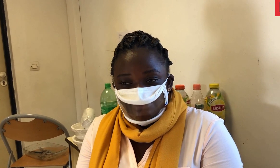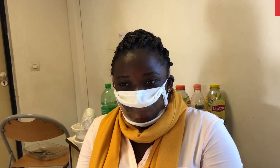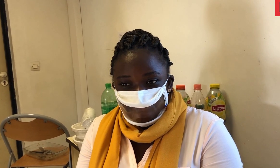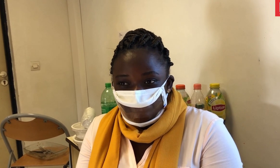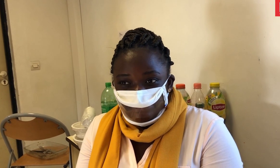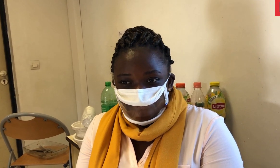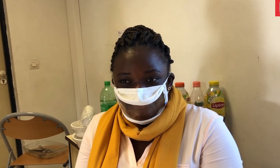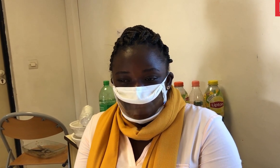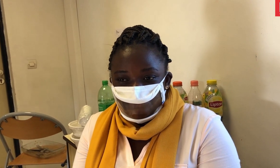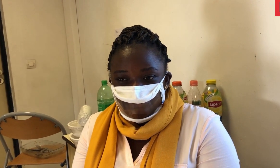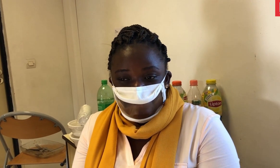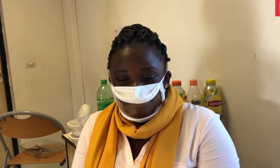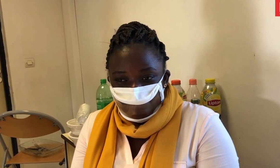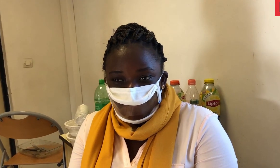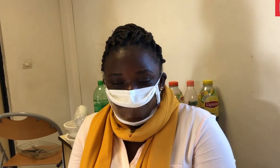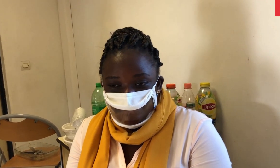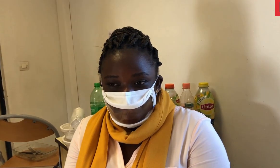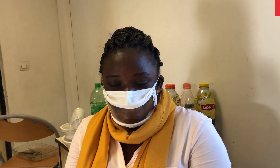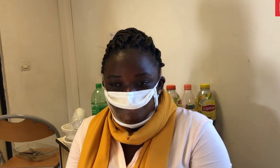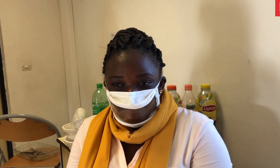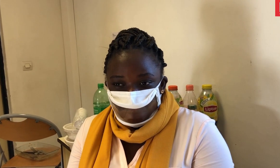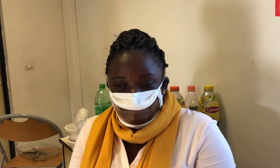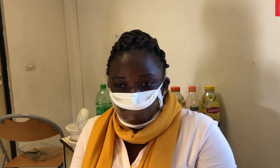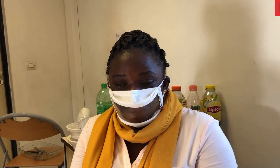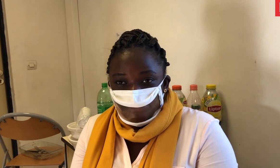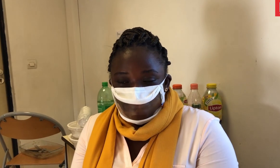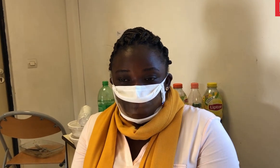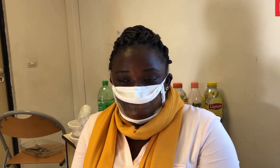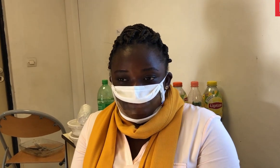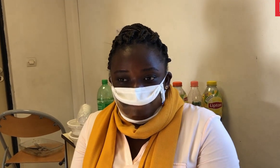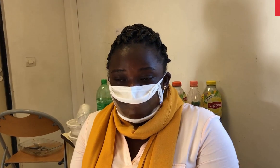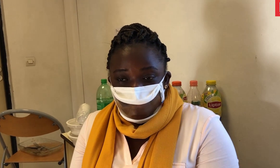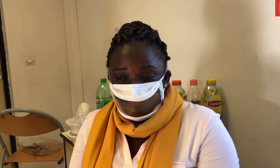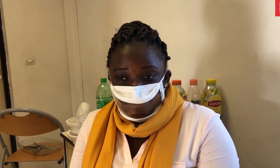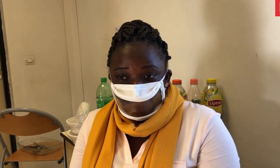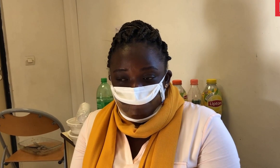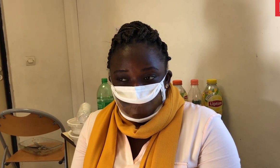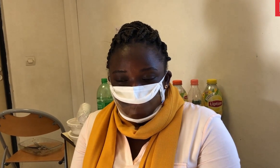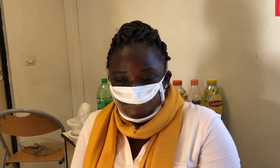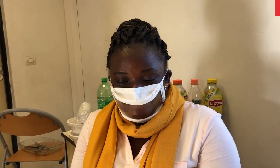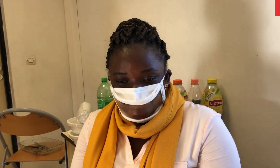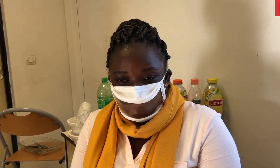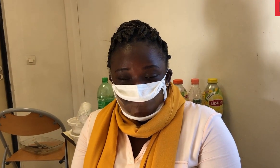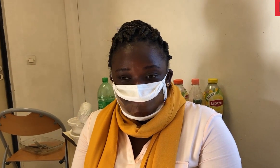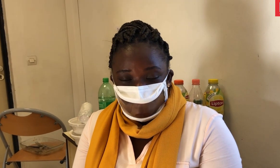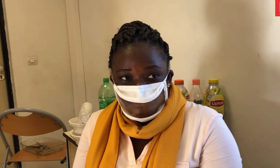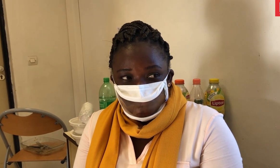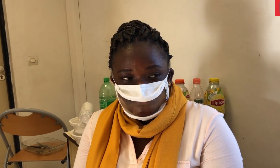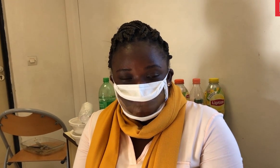de retraite, il n'y a pas quelqu'un qui comprenne ou qui apprend à parler en langue des signes. Donc, ça fait que souvent,